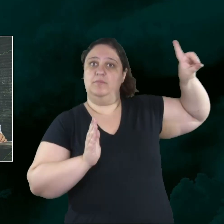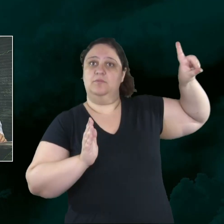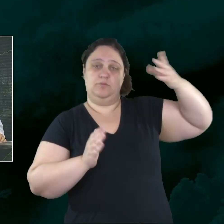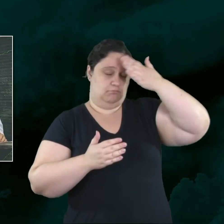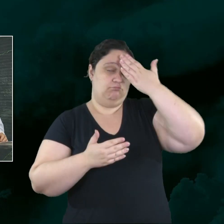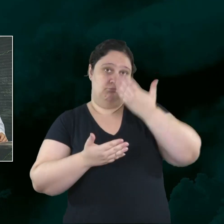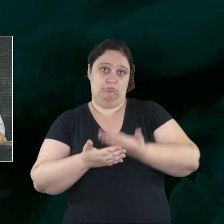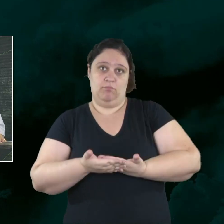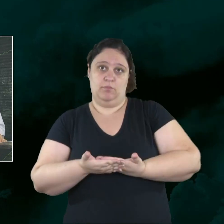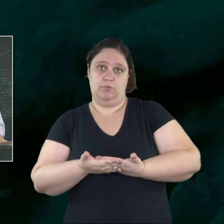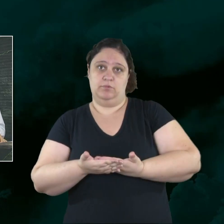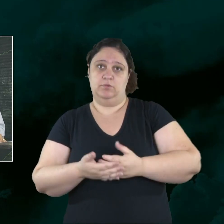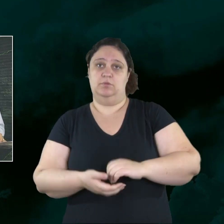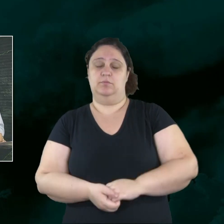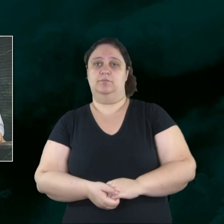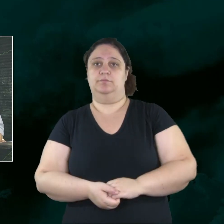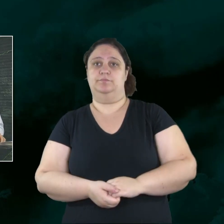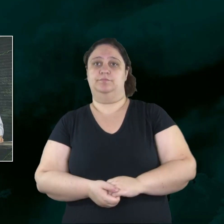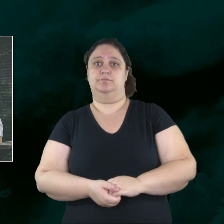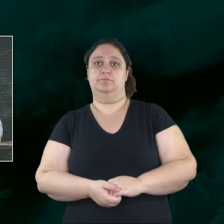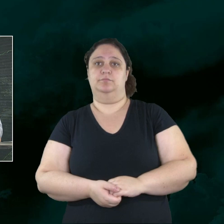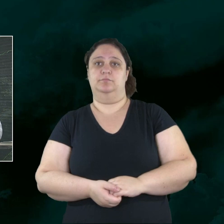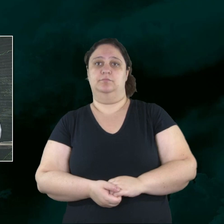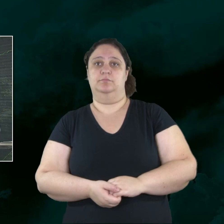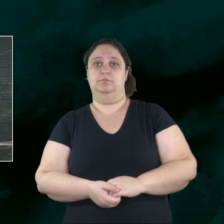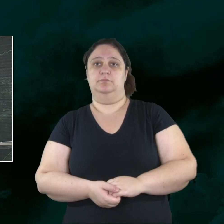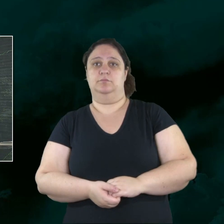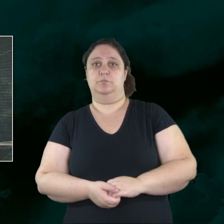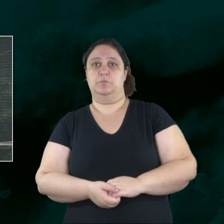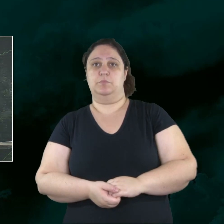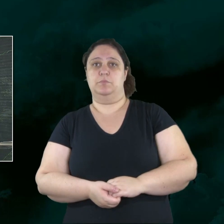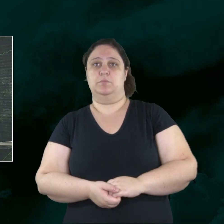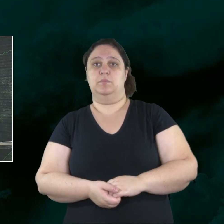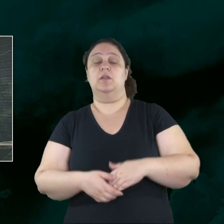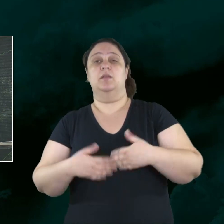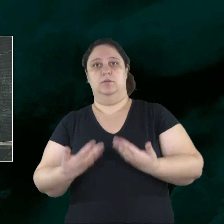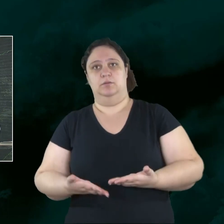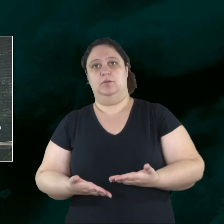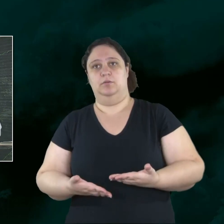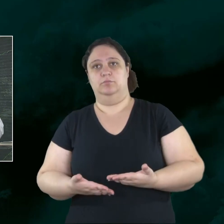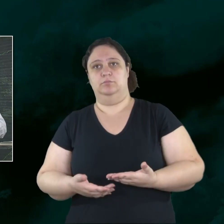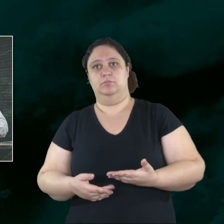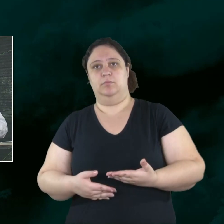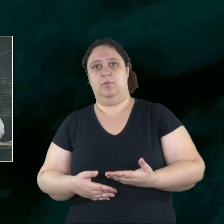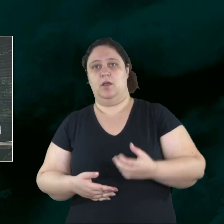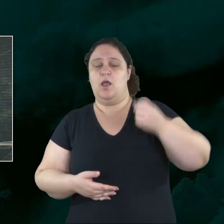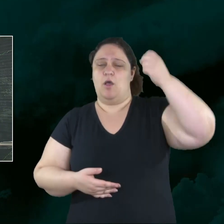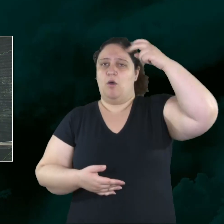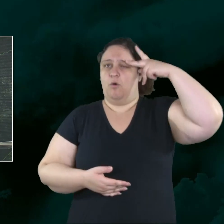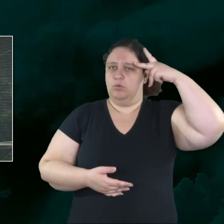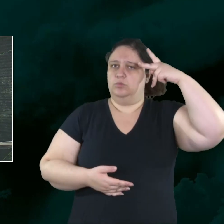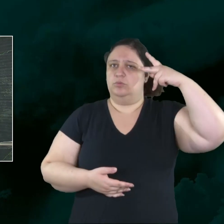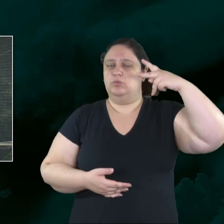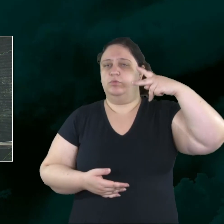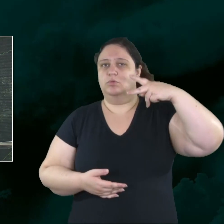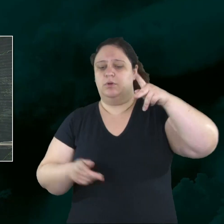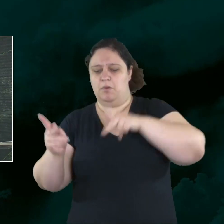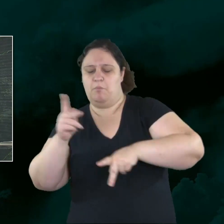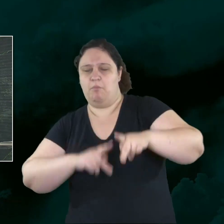acreditam nisso ou não? Então, ainda que a cultura ocidental, né, ela está